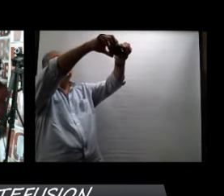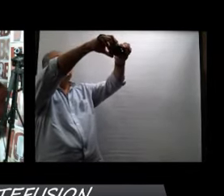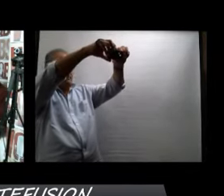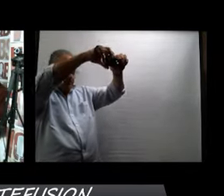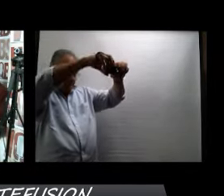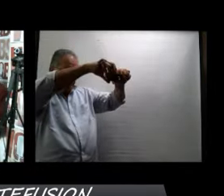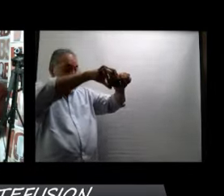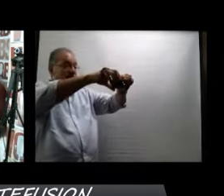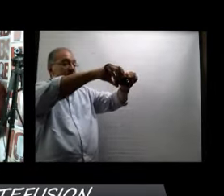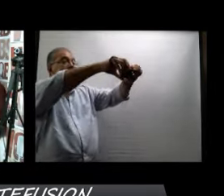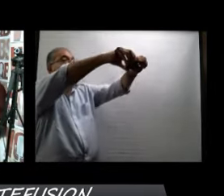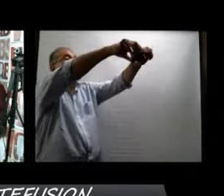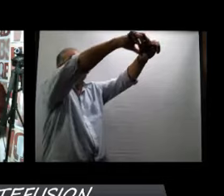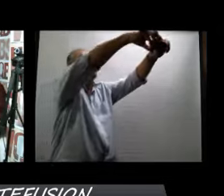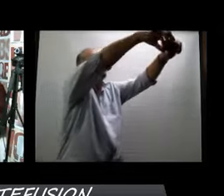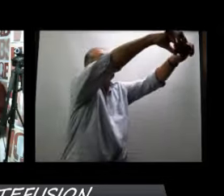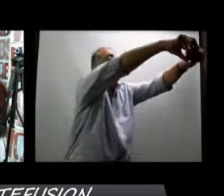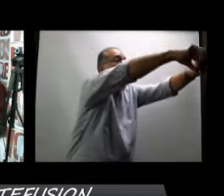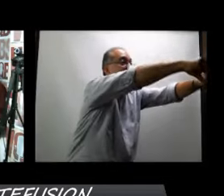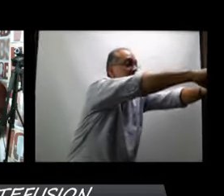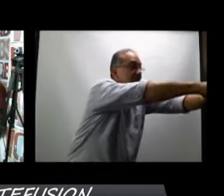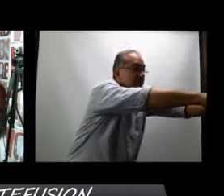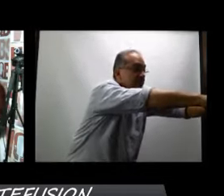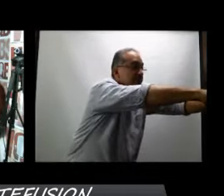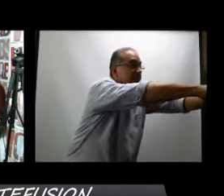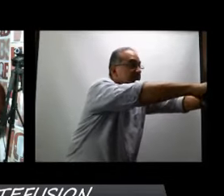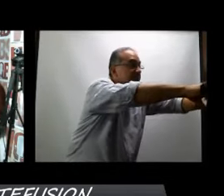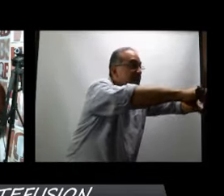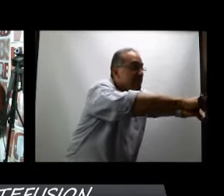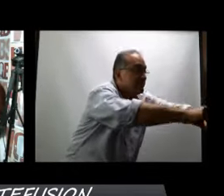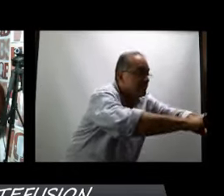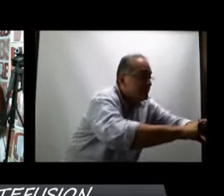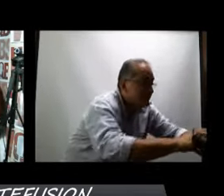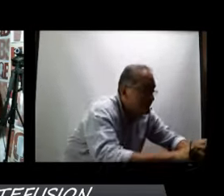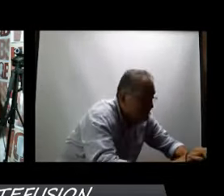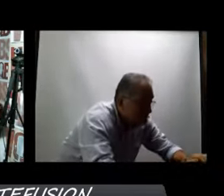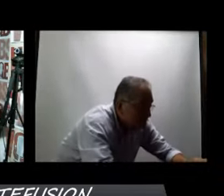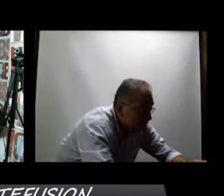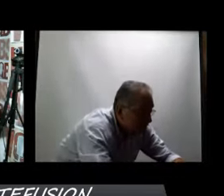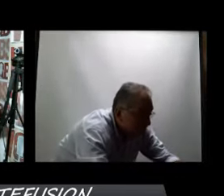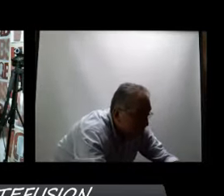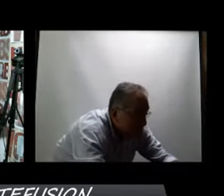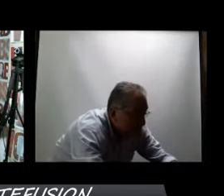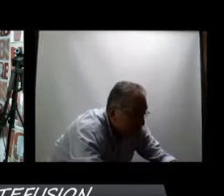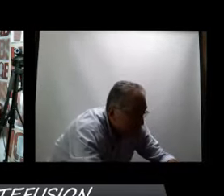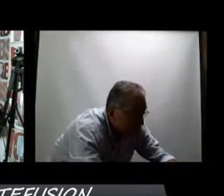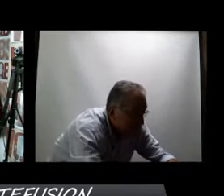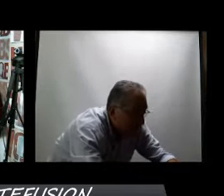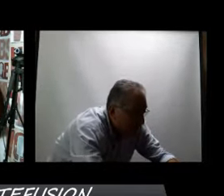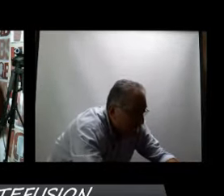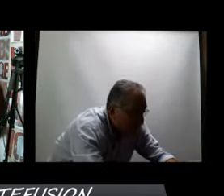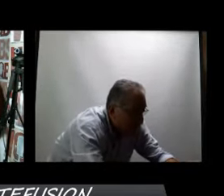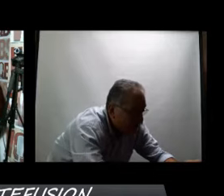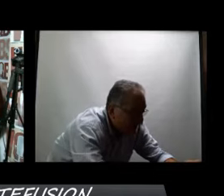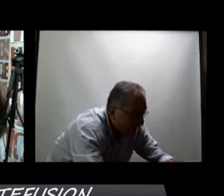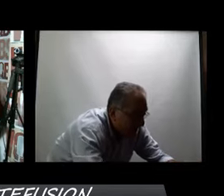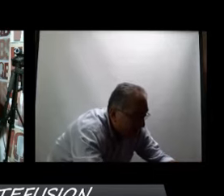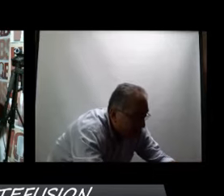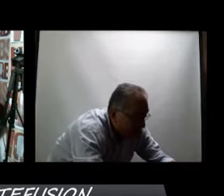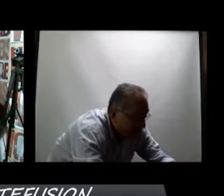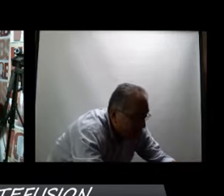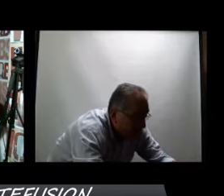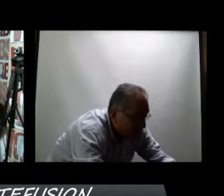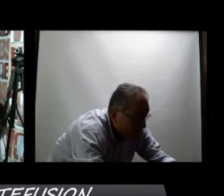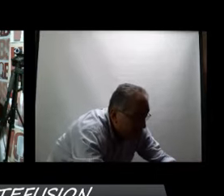5 millones de yardas, todas importadas directamente de fábrica. Además, Olazábal es tu tienda por departamentos, con un gran inventario en ropa de